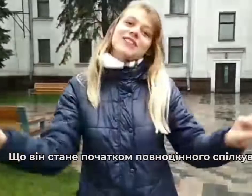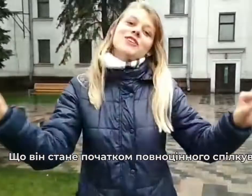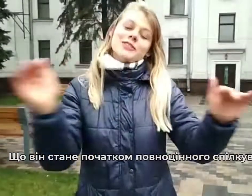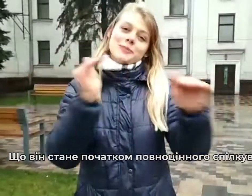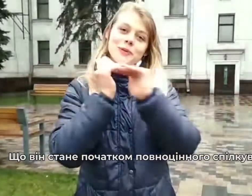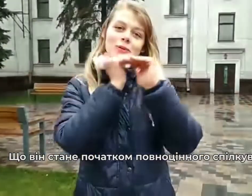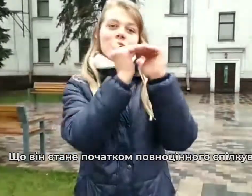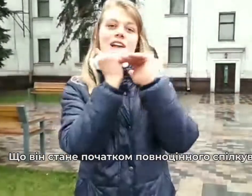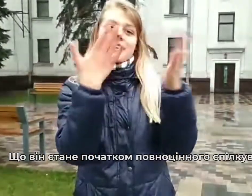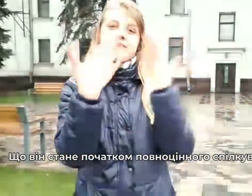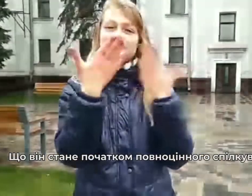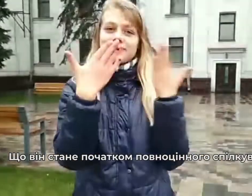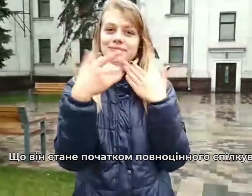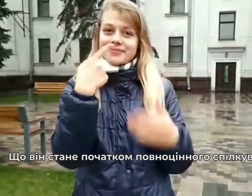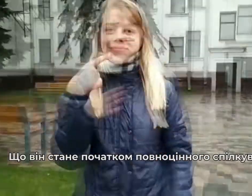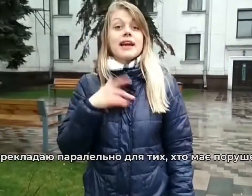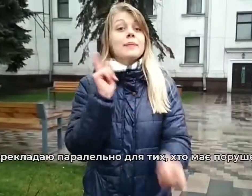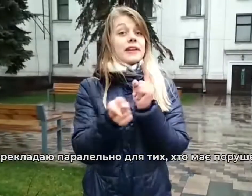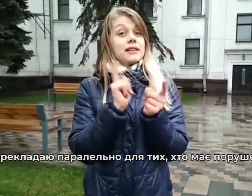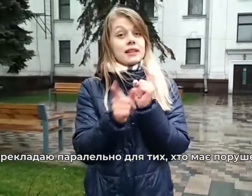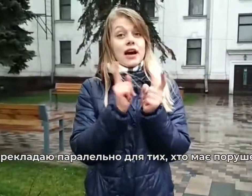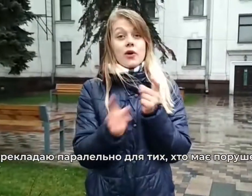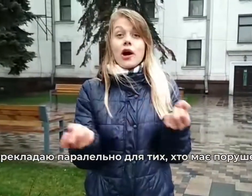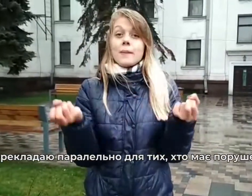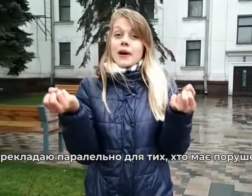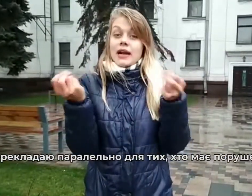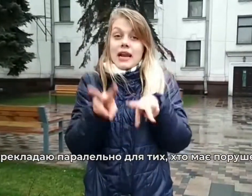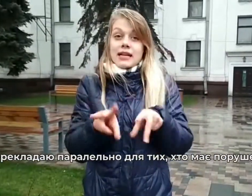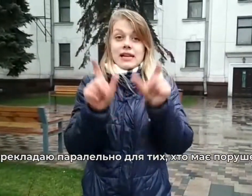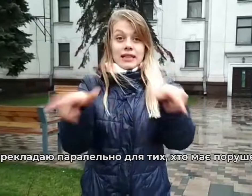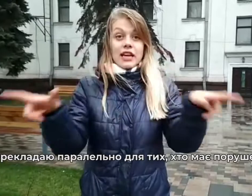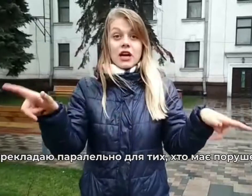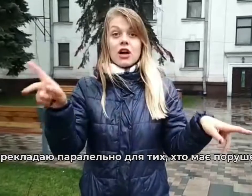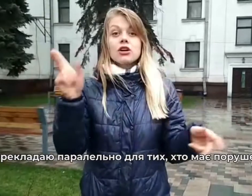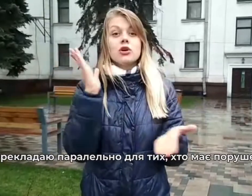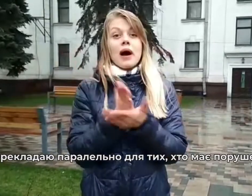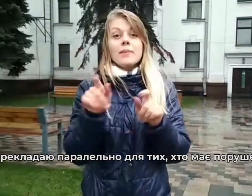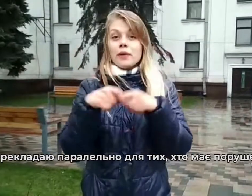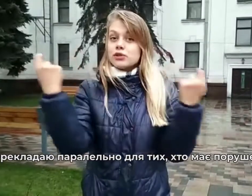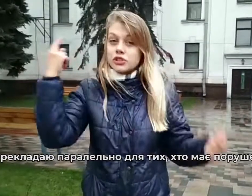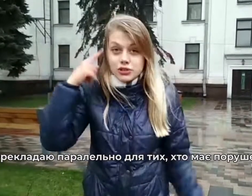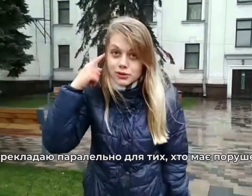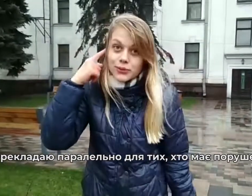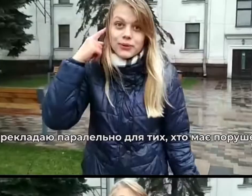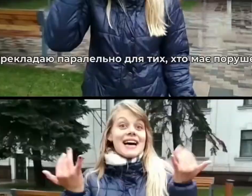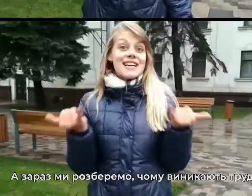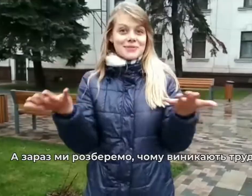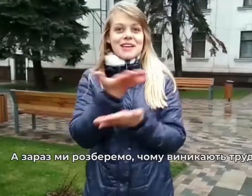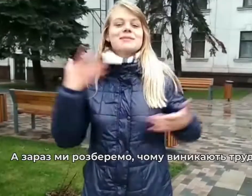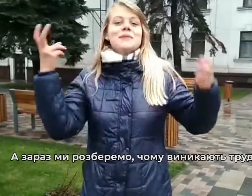повноцінного спілкування. Я перекладаю паралельно для тих, хто має порушення слуху. Зараз ми